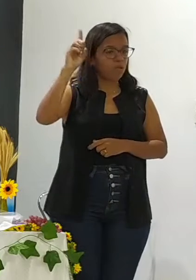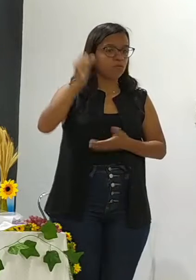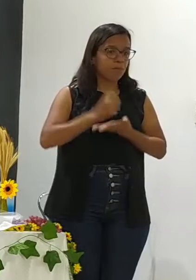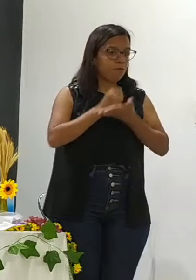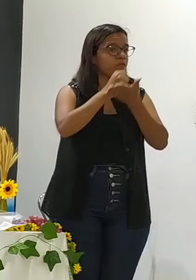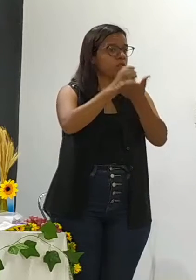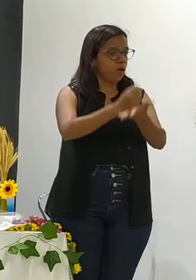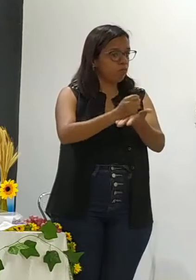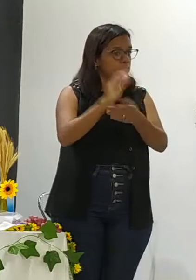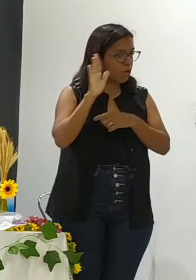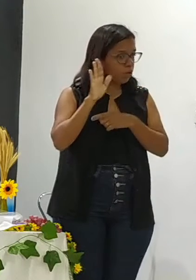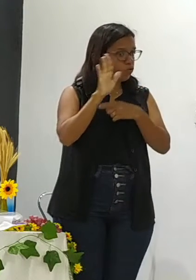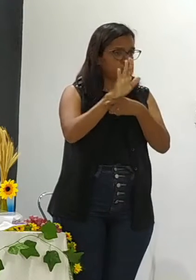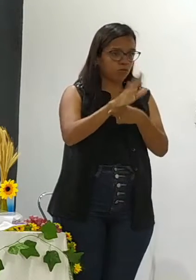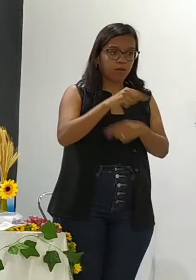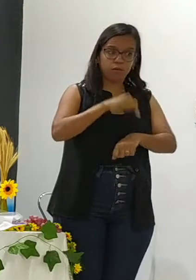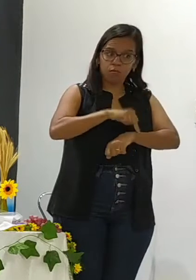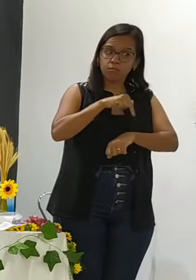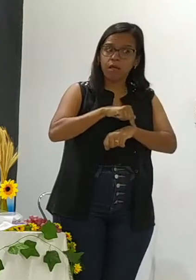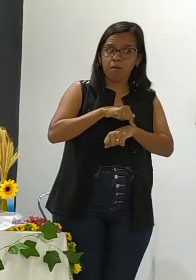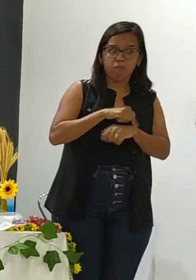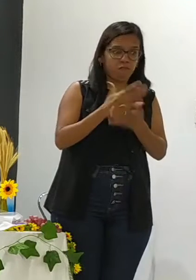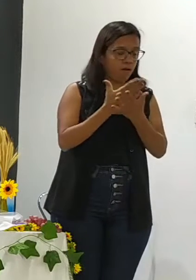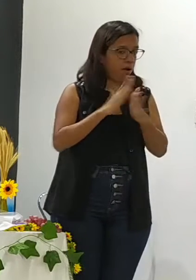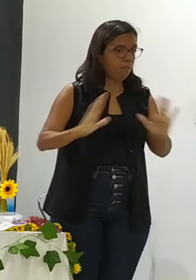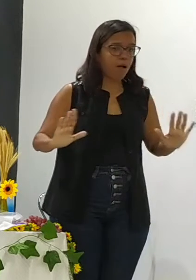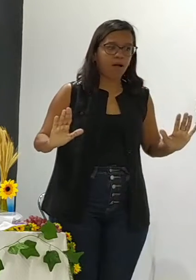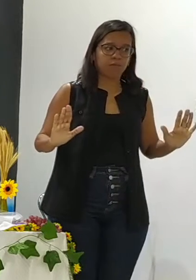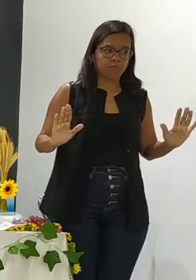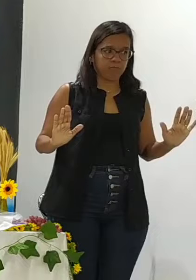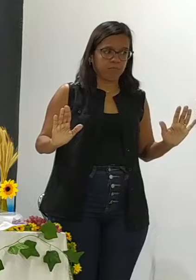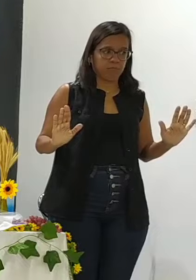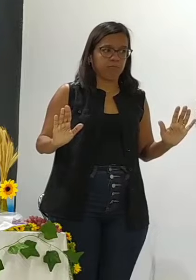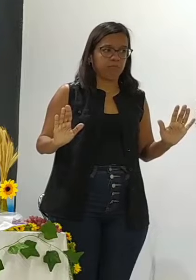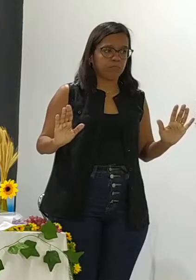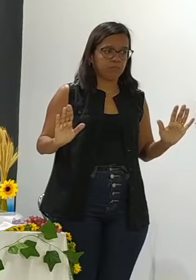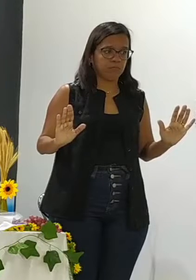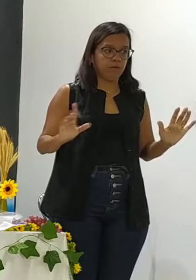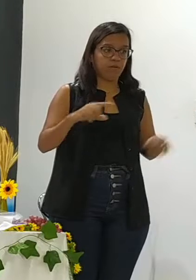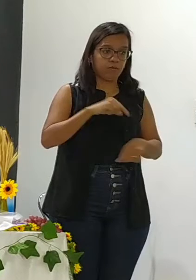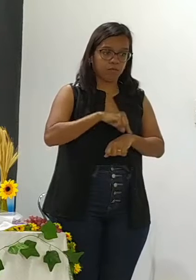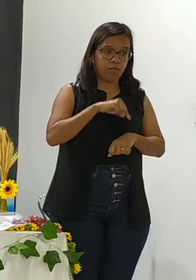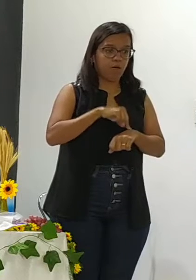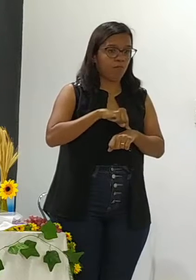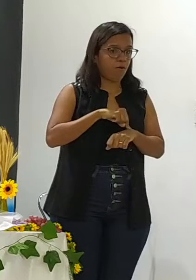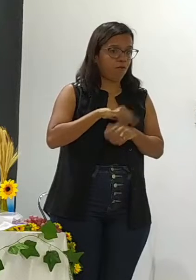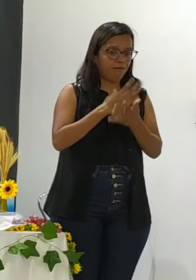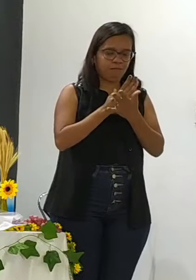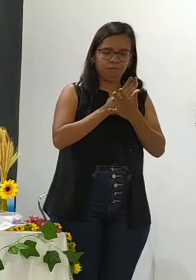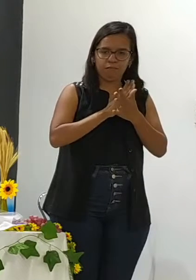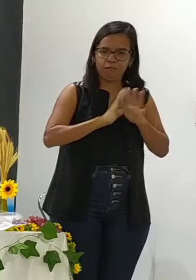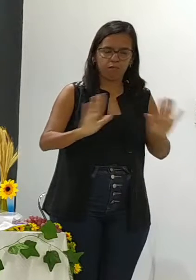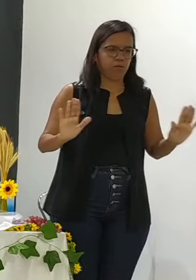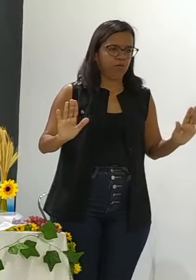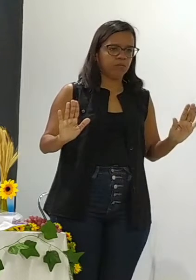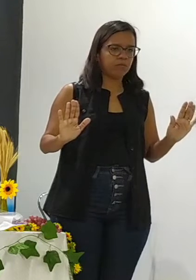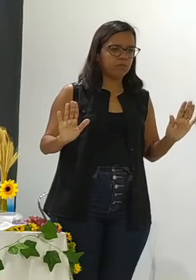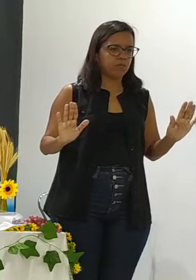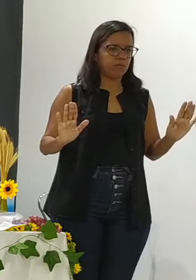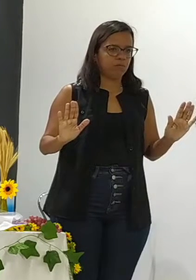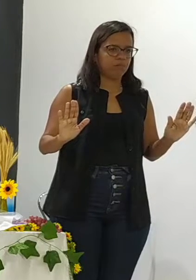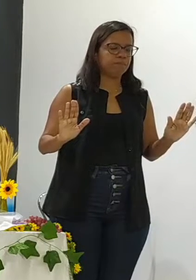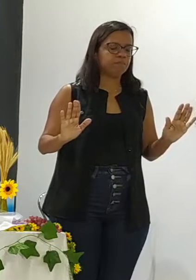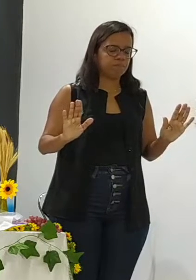a Deus, aleluia. Vai ter um tempo que vai acabar. Glória a Deus. Vai ter um tempo que vai dar um basta. É o basta